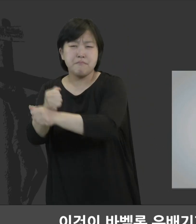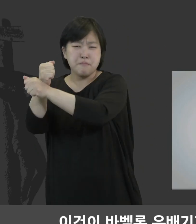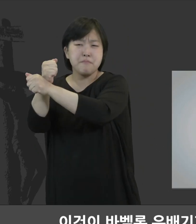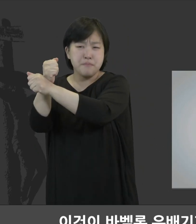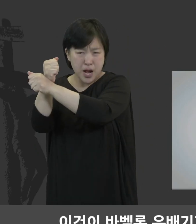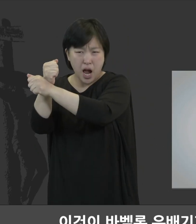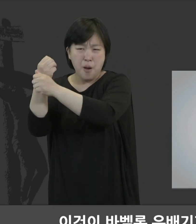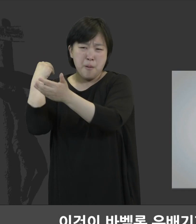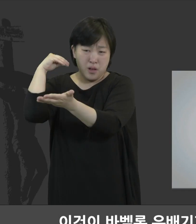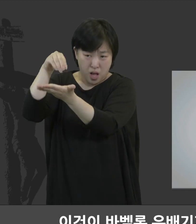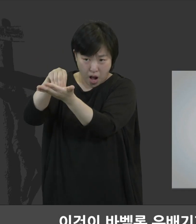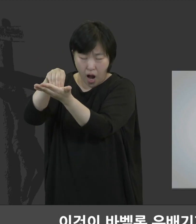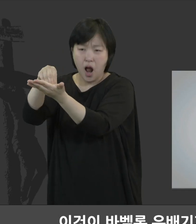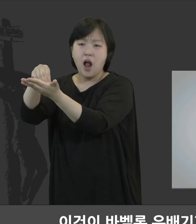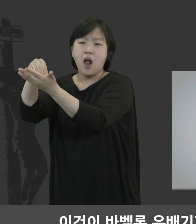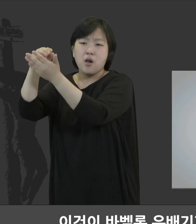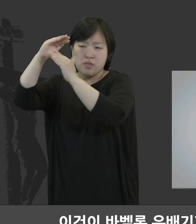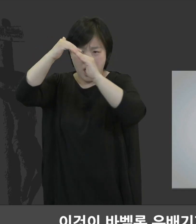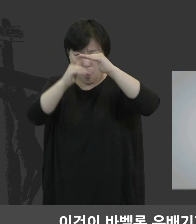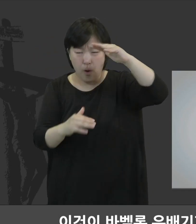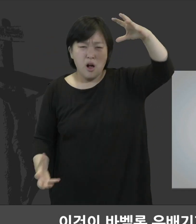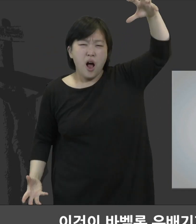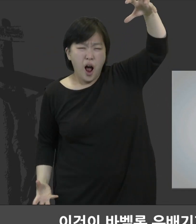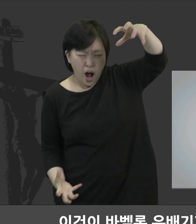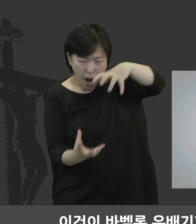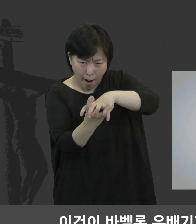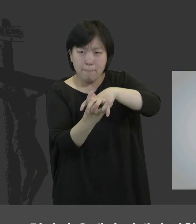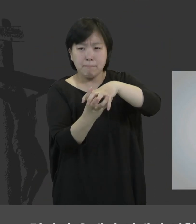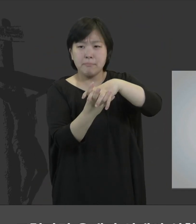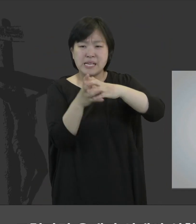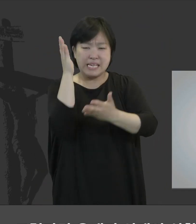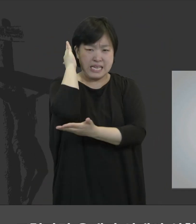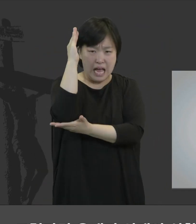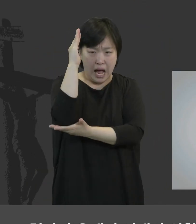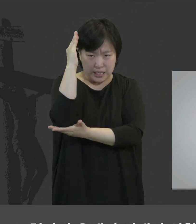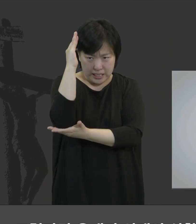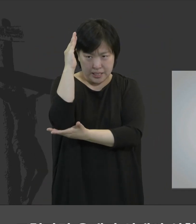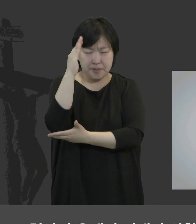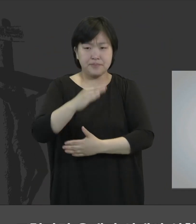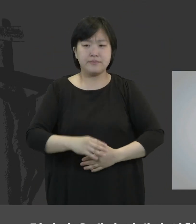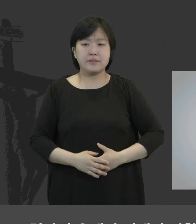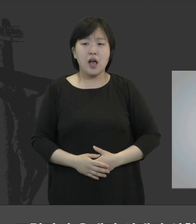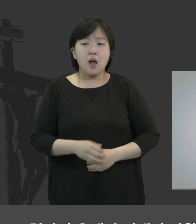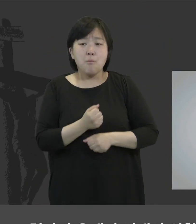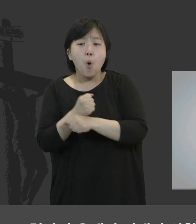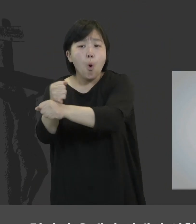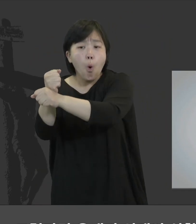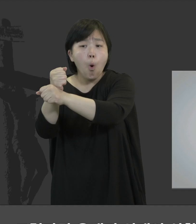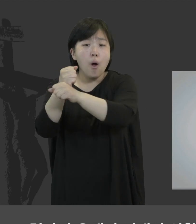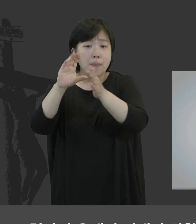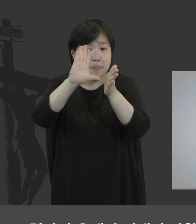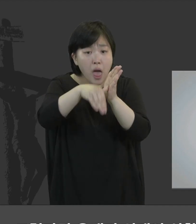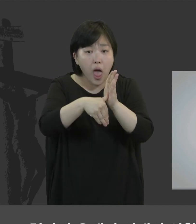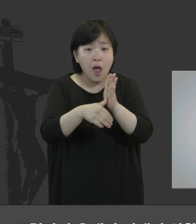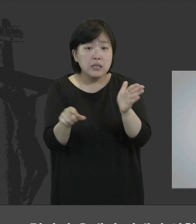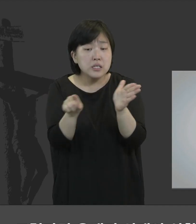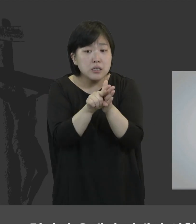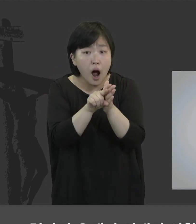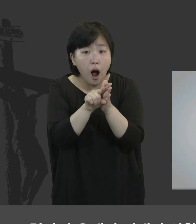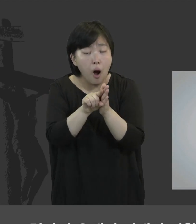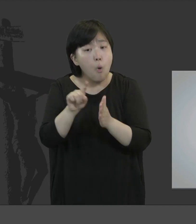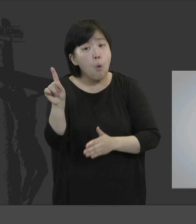포로 귀환이 이루어진 시대의 개괄적인 역사입니다. 그렇다면 유배기 시대의 신학은